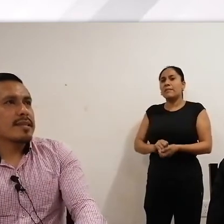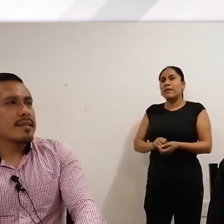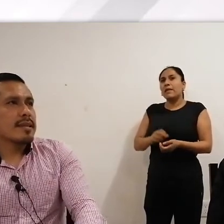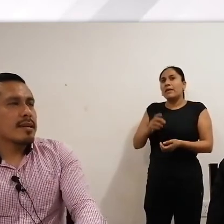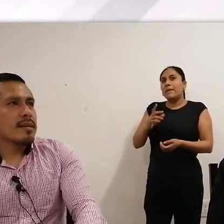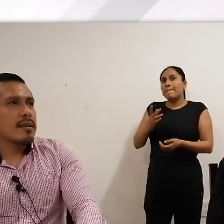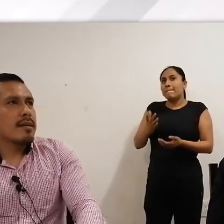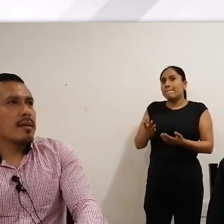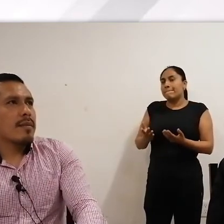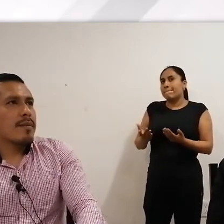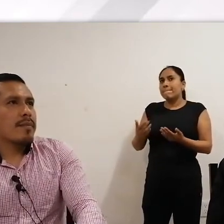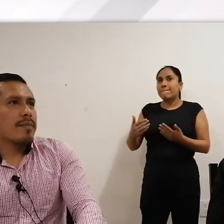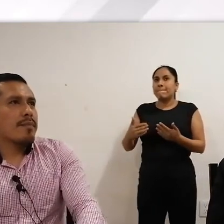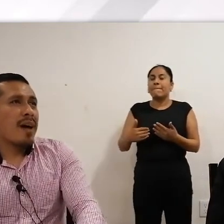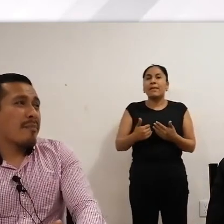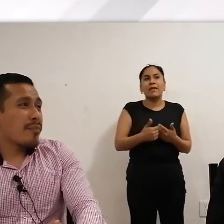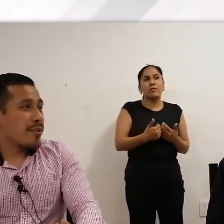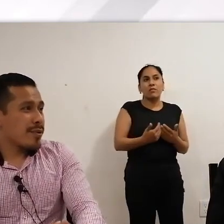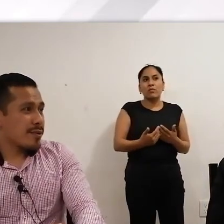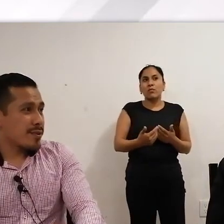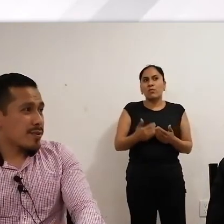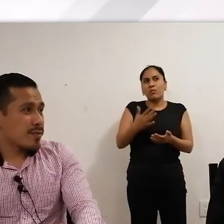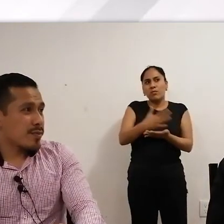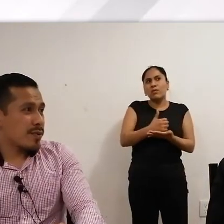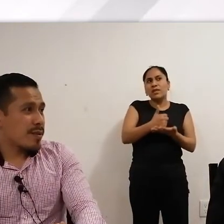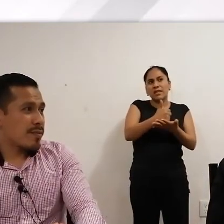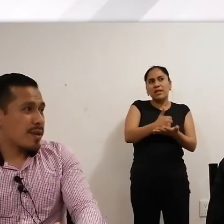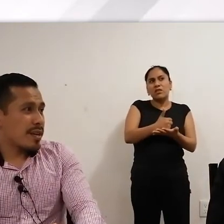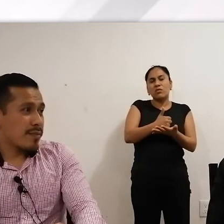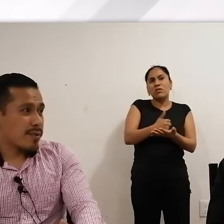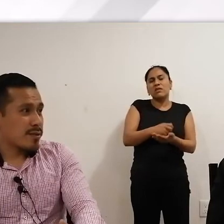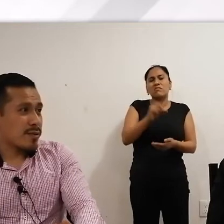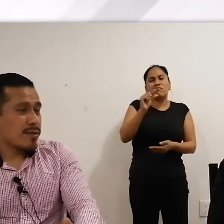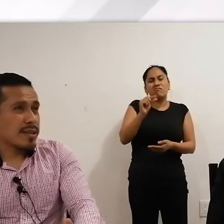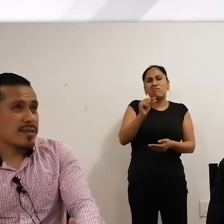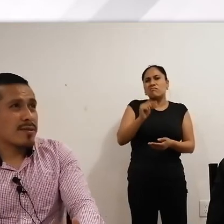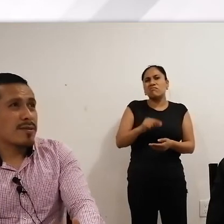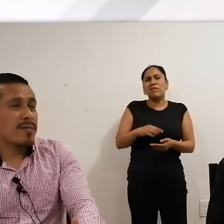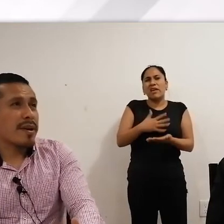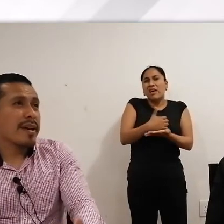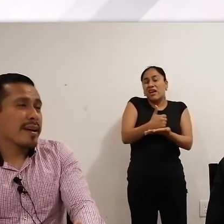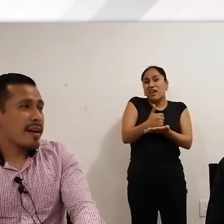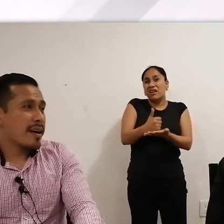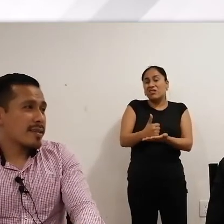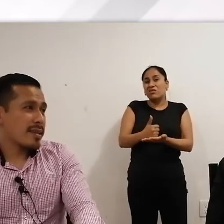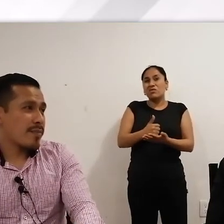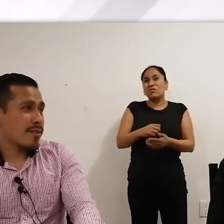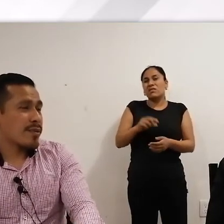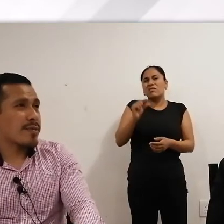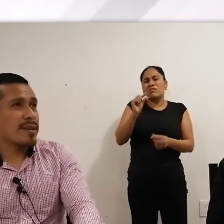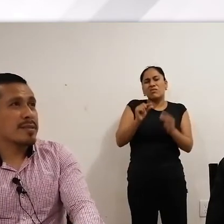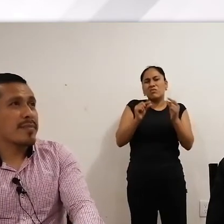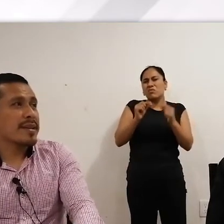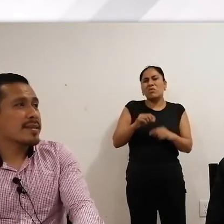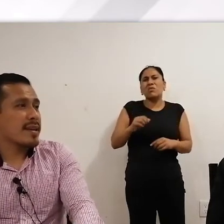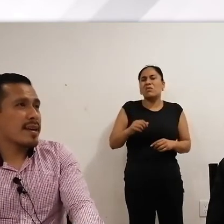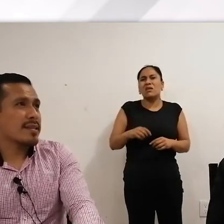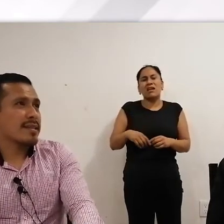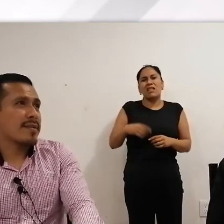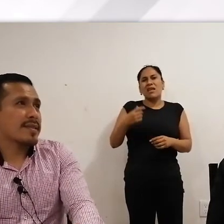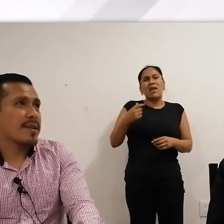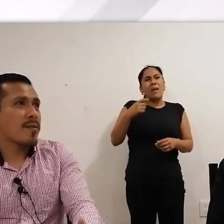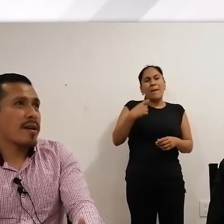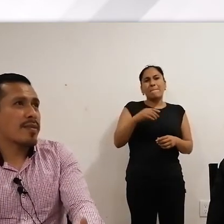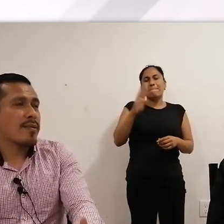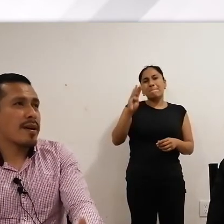Pues existen apoyos muy mínimos, ¿no? Lo que son becas, apoyo con